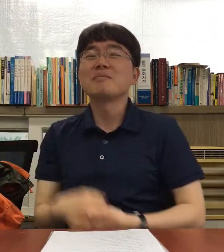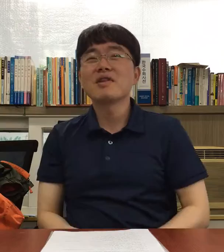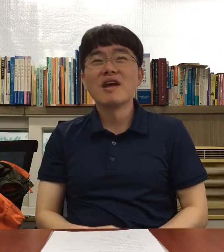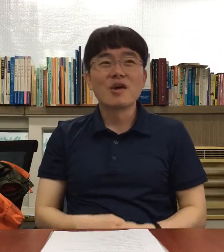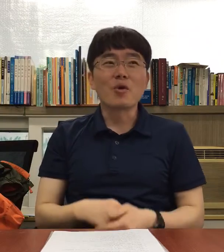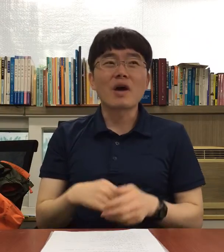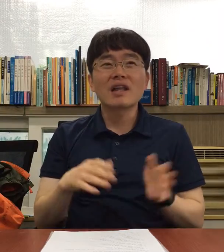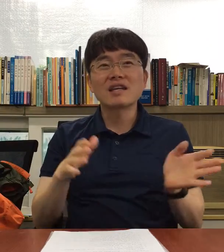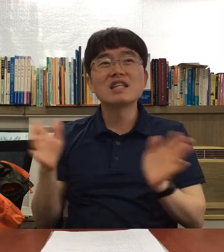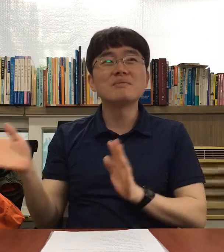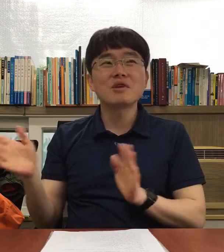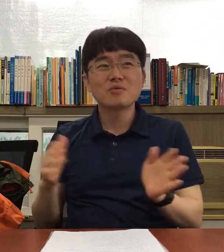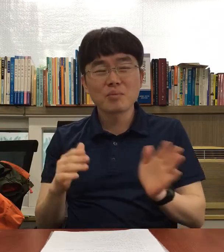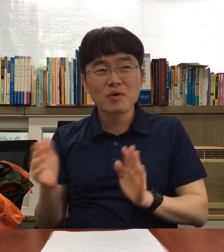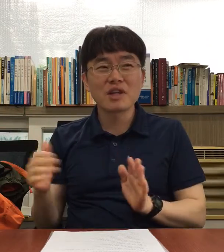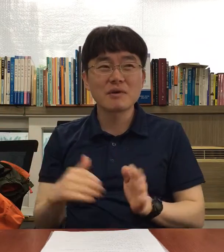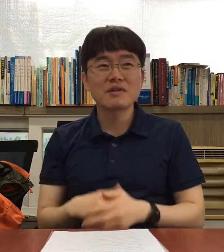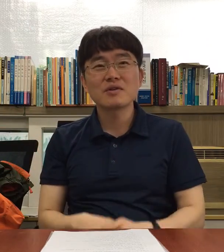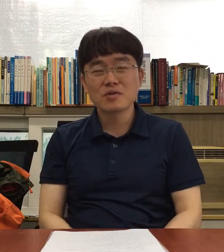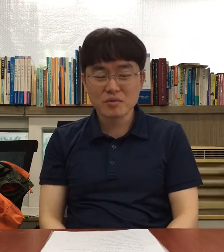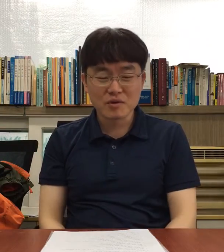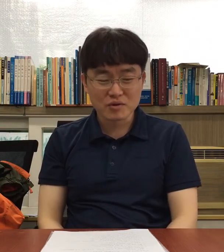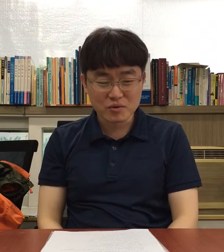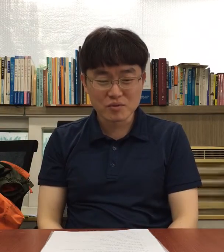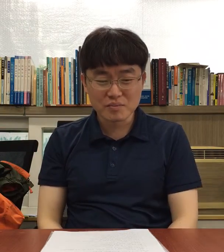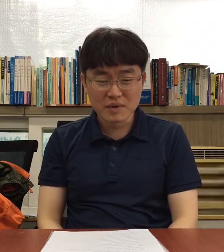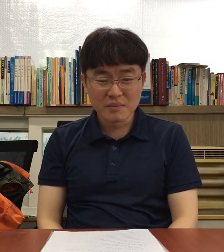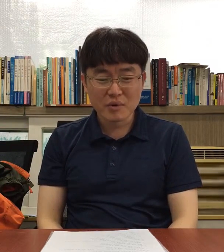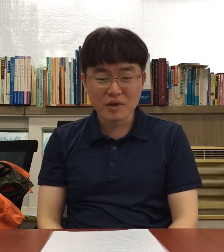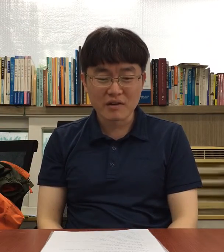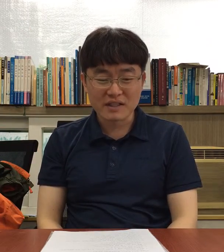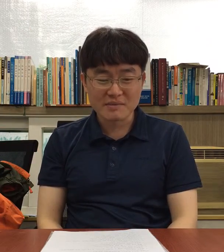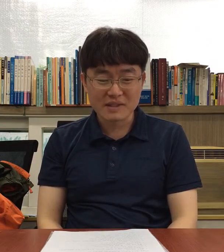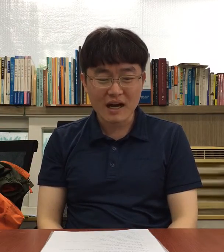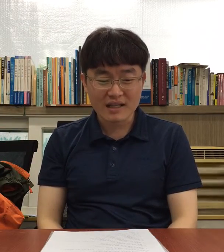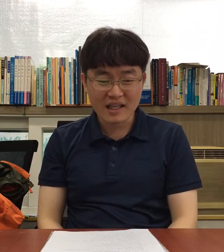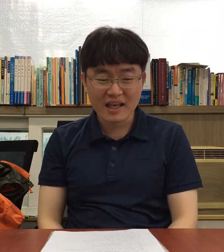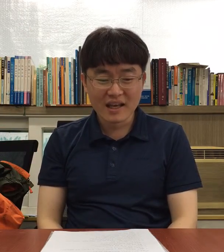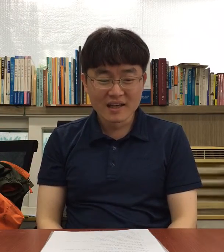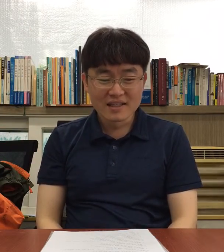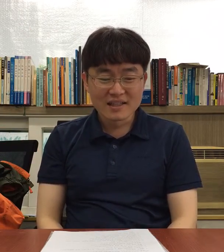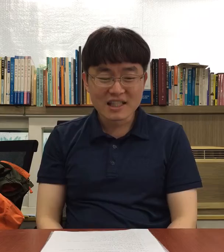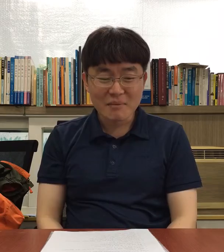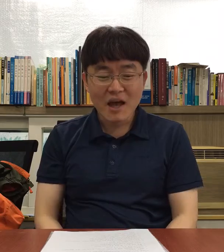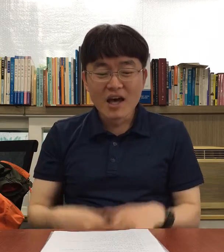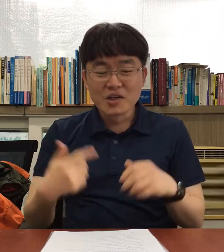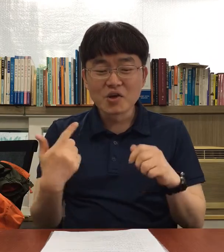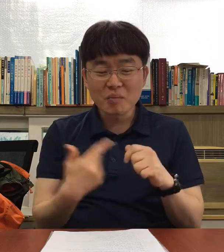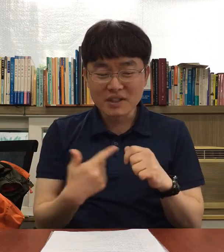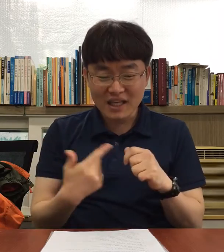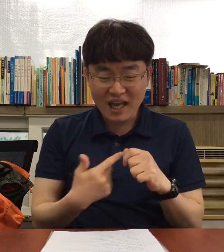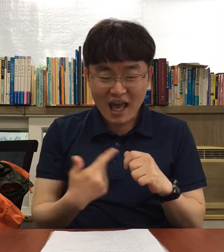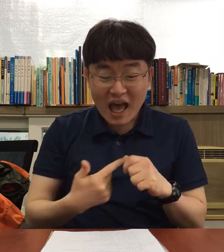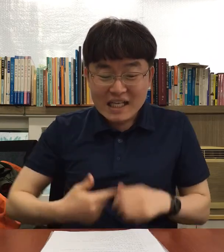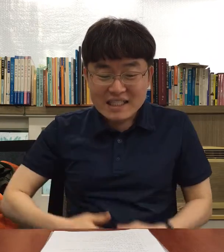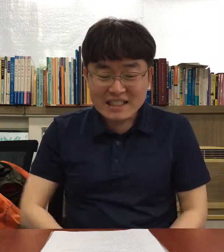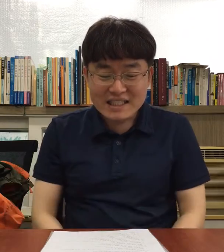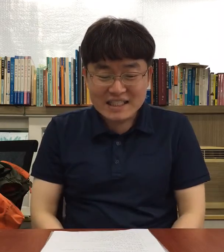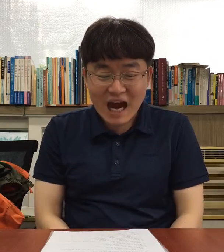그러면 여기 하나의 그림처럼 좀 표현되면서 조금 더 좋은 표현 될 것 같습니다. 네. 그다음에 여섯 번째,